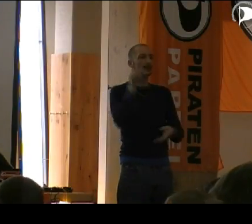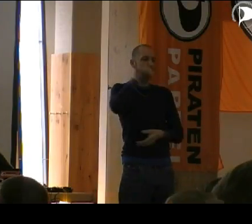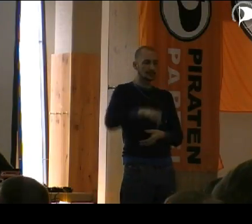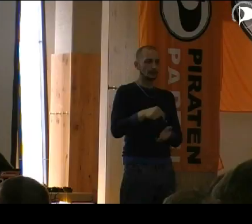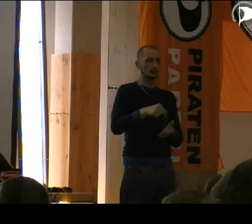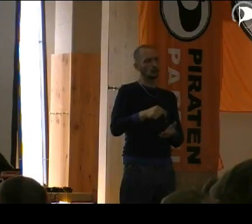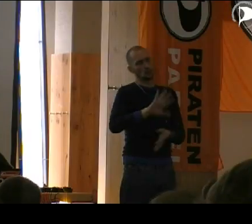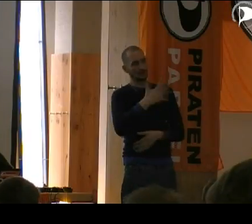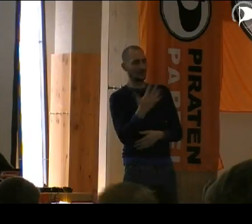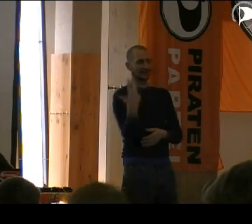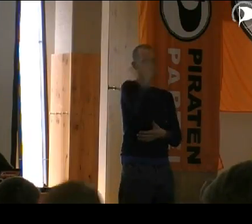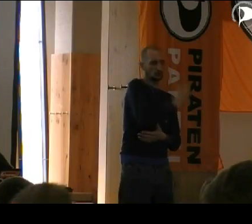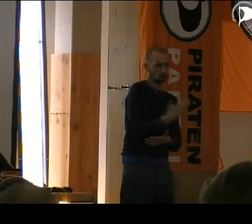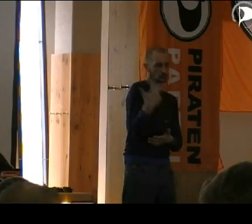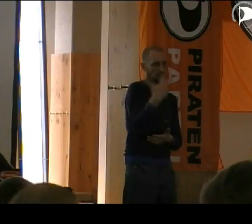knapp drei stunden